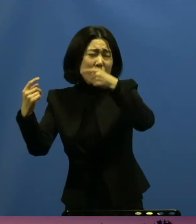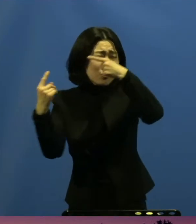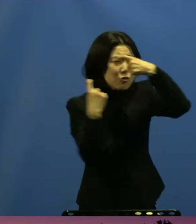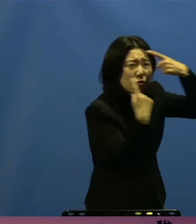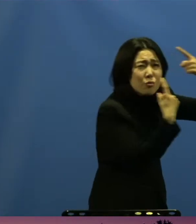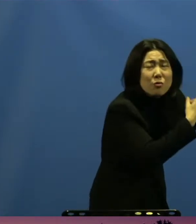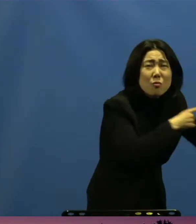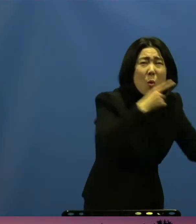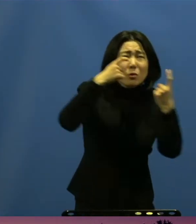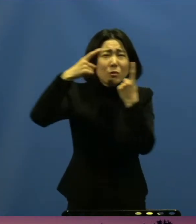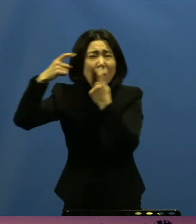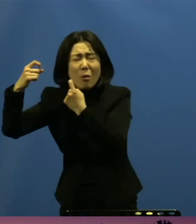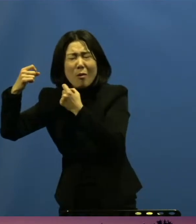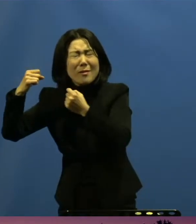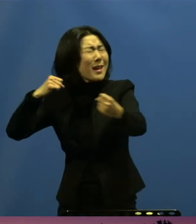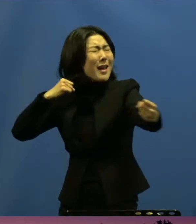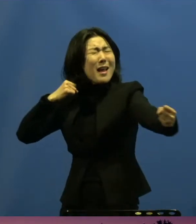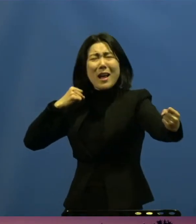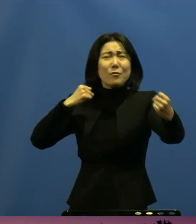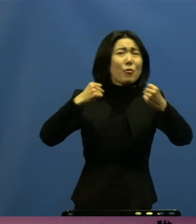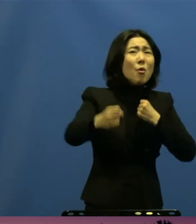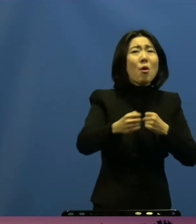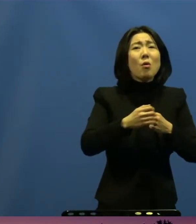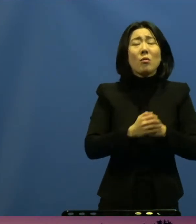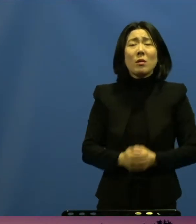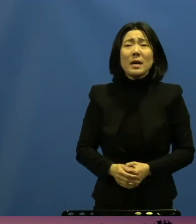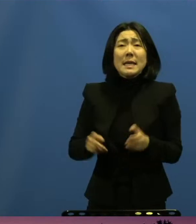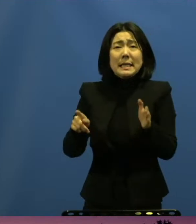수많은 유혹 속에도